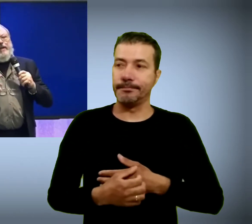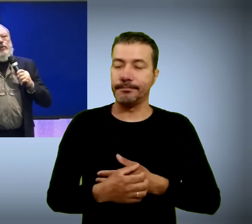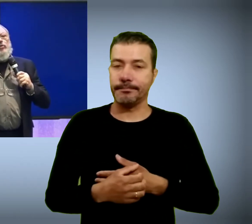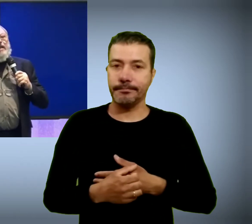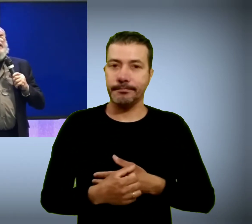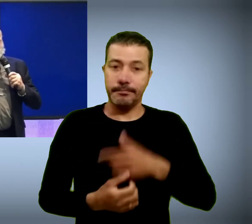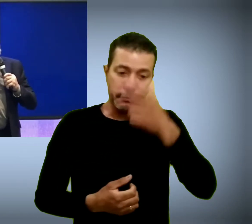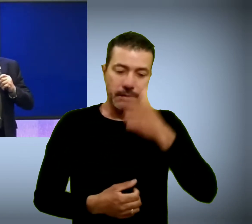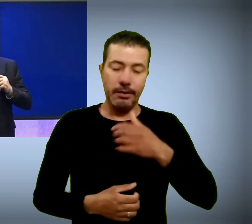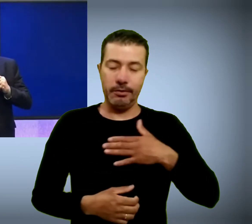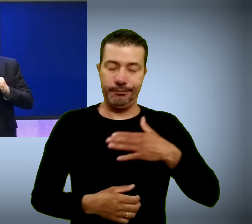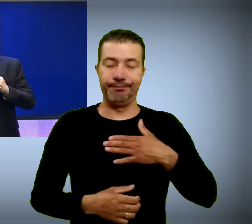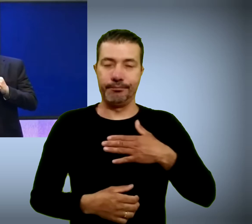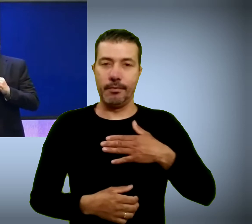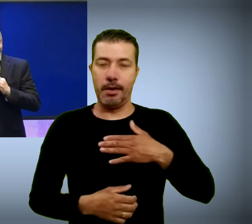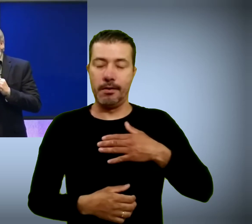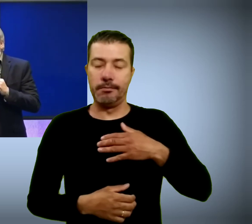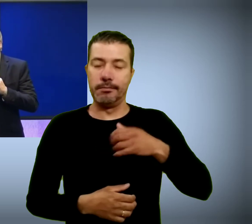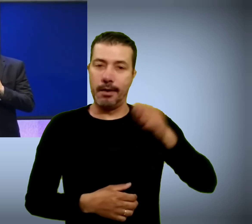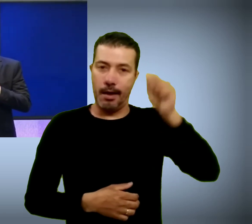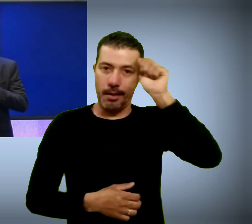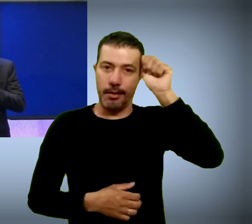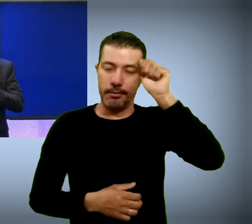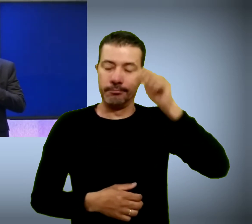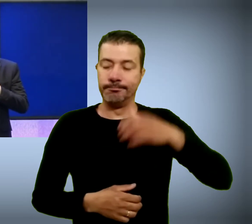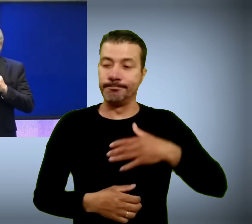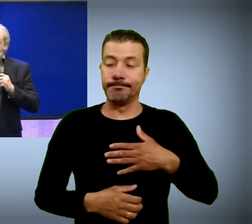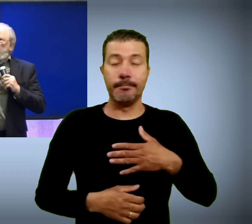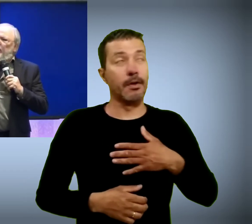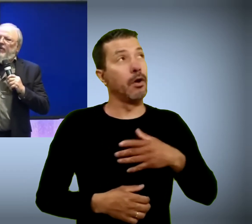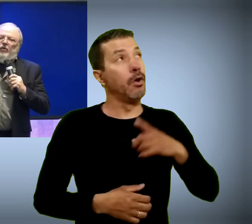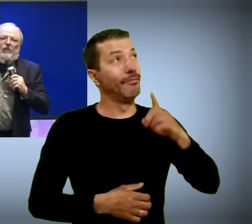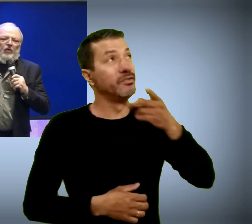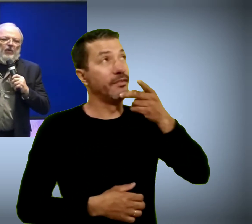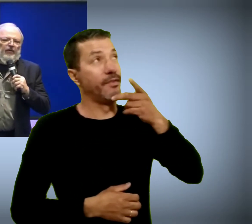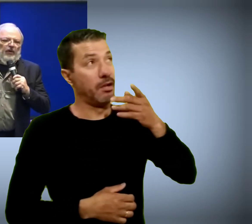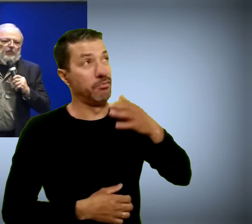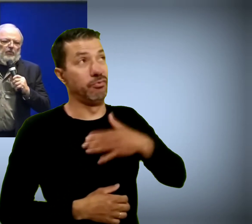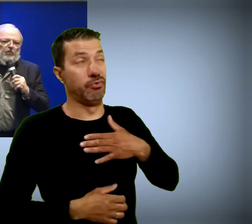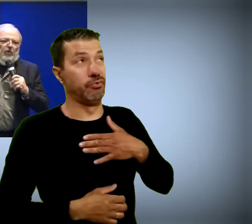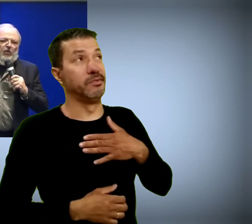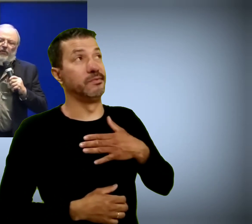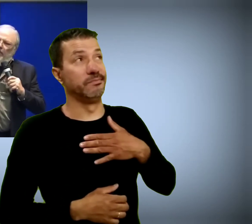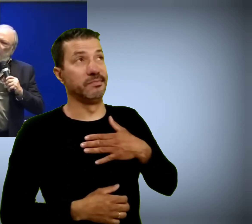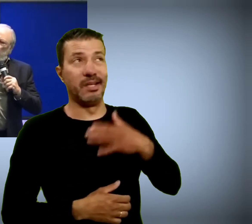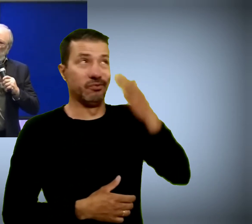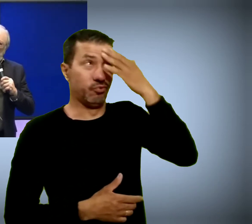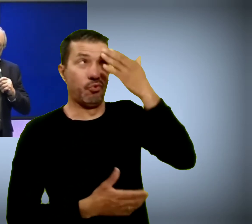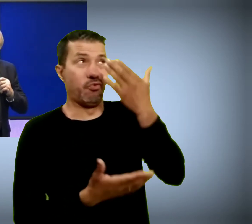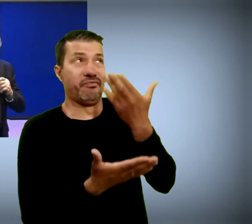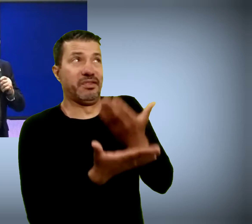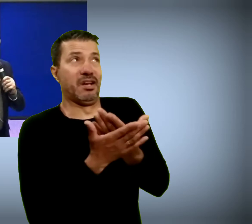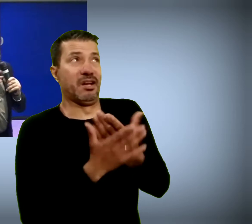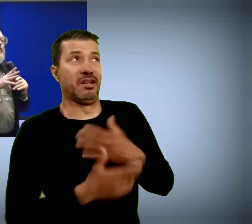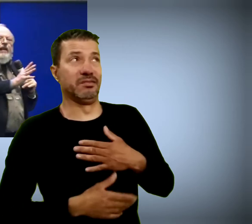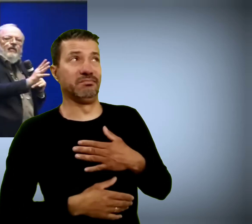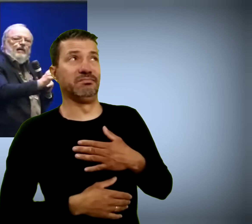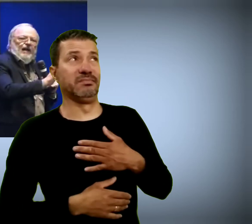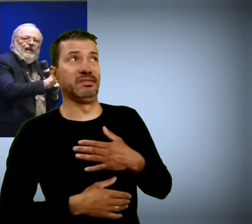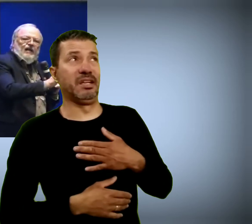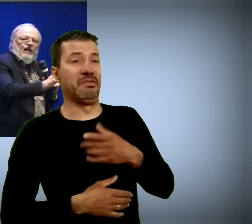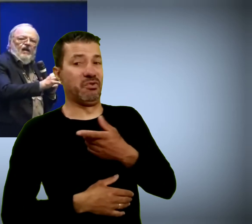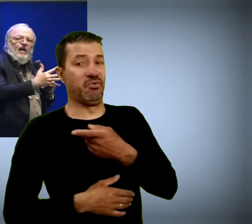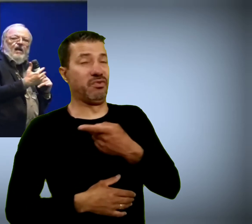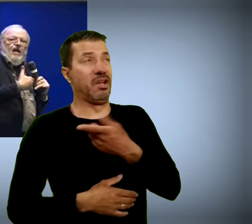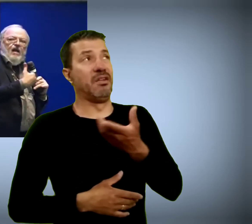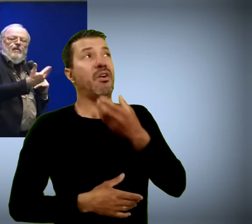faz de conta que eu sou Adão. Eu estou dizendo assim para Deus: olha, o senhor falou uma coisa, eu não estou confiando em você, eu vou confiar nesse